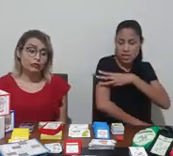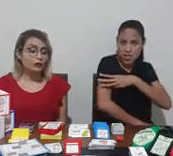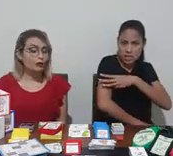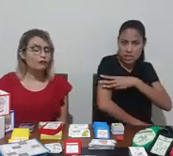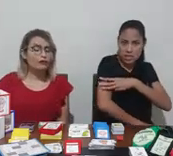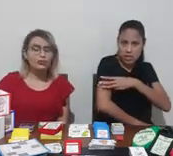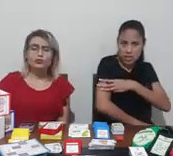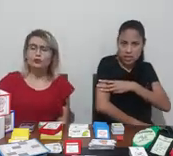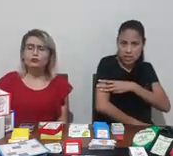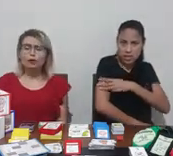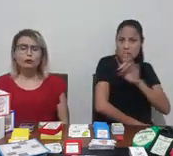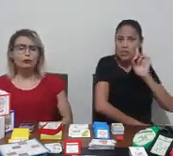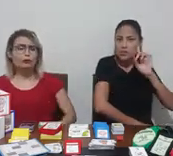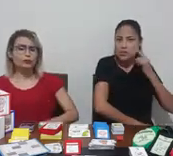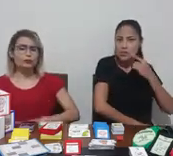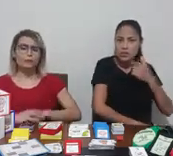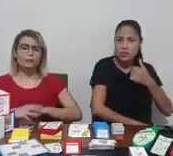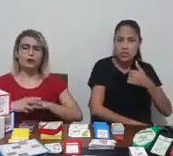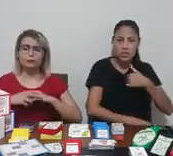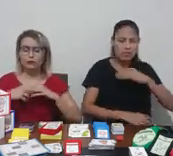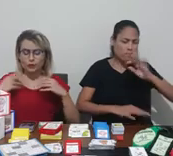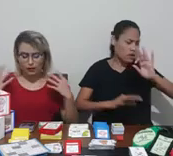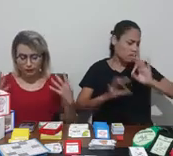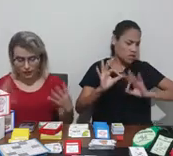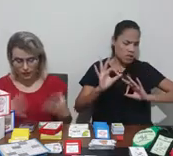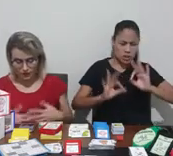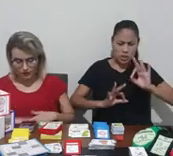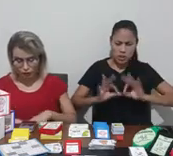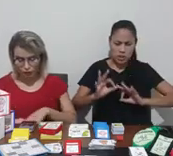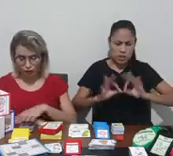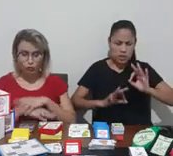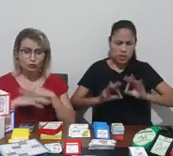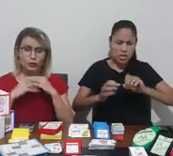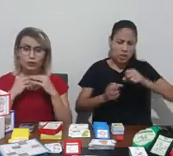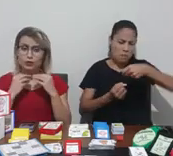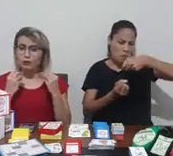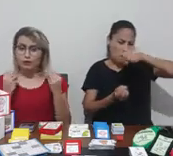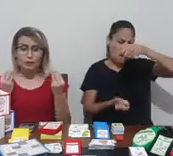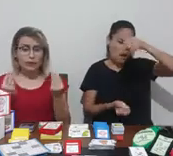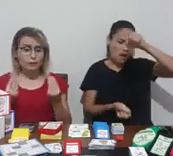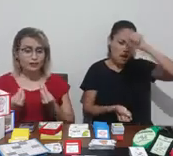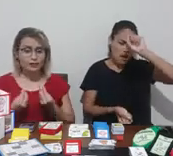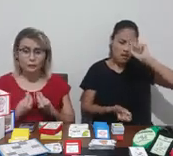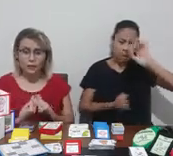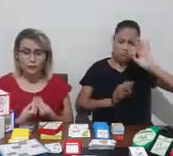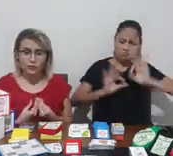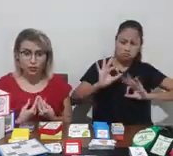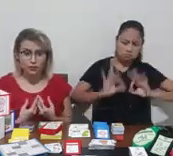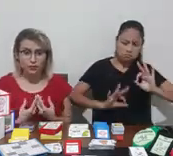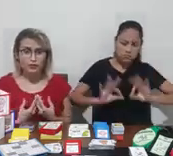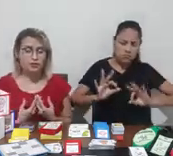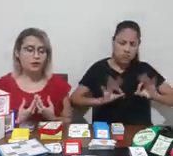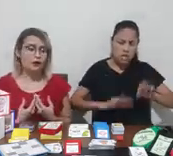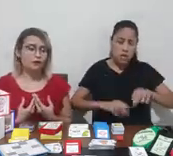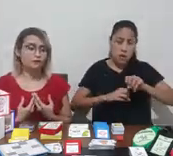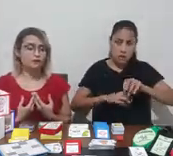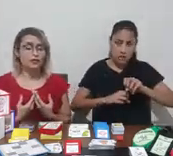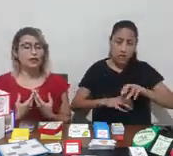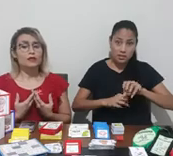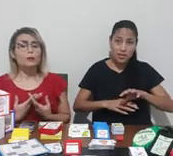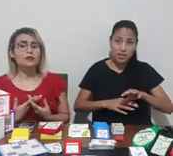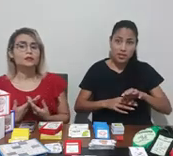E eu fiz toda uma coisa, preparei muito cartaz, fiz toda uma preparação para a ministração dessa